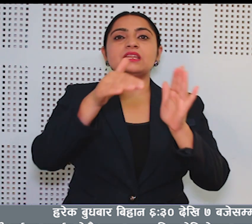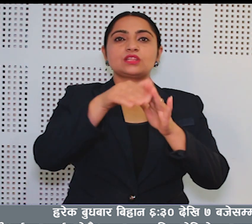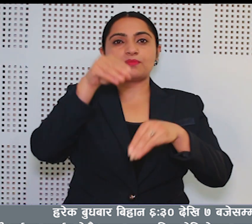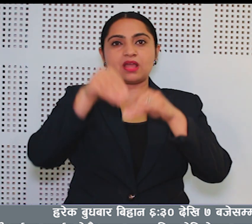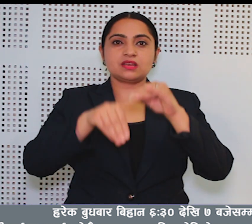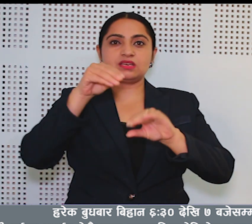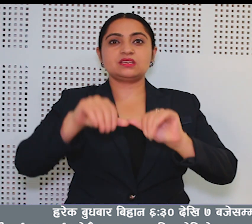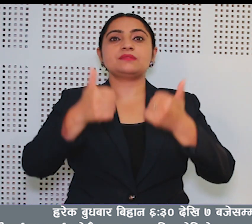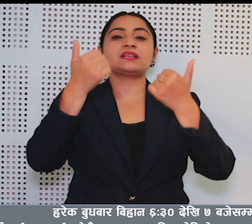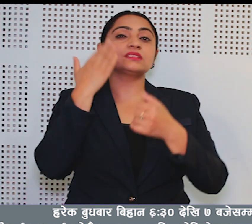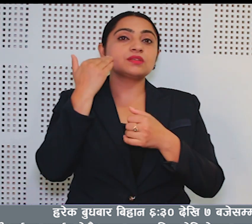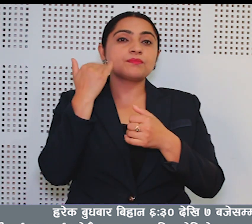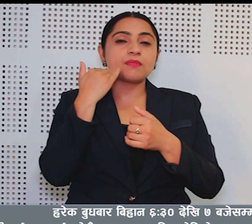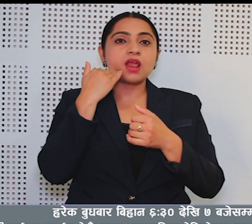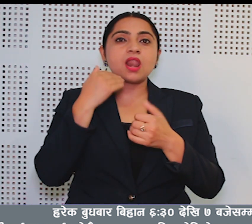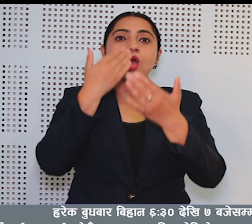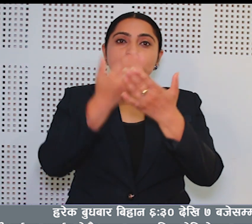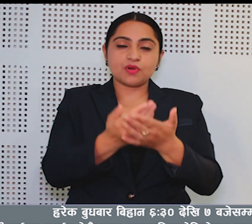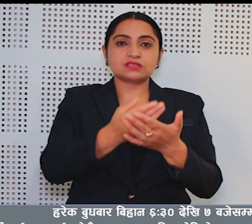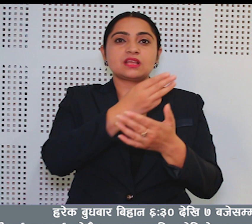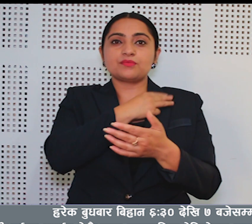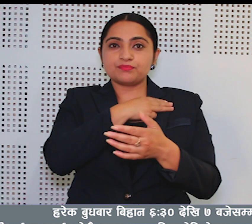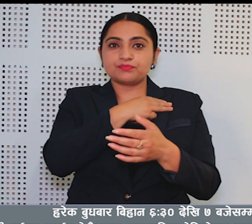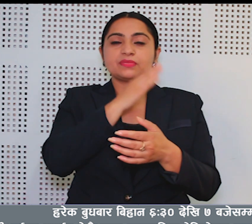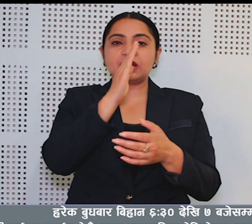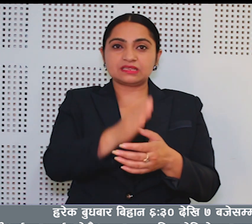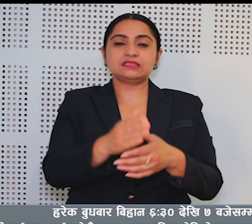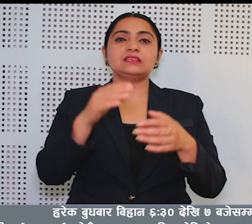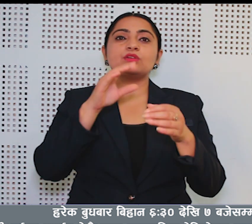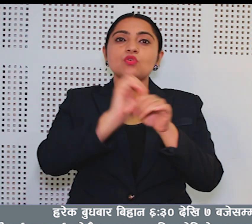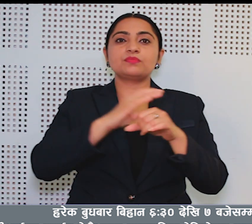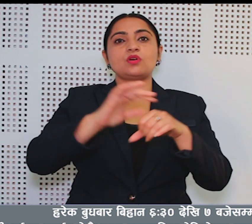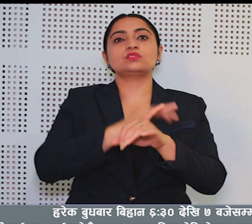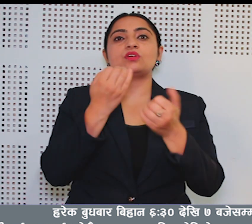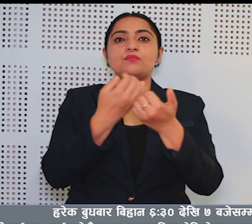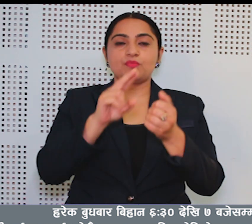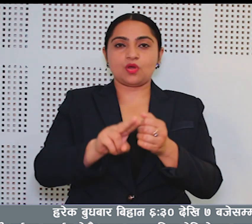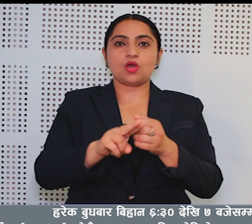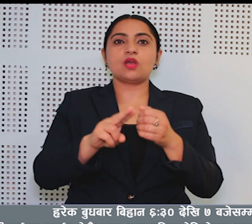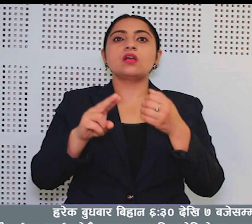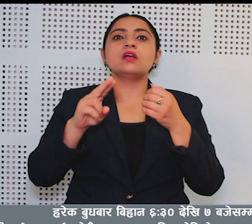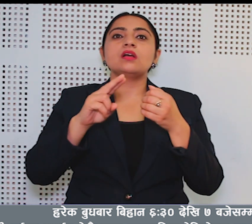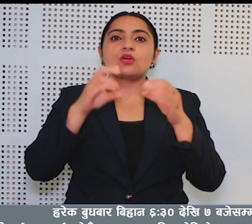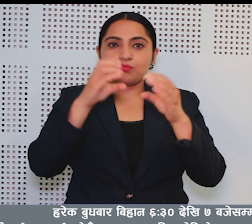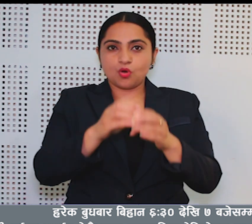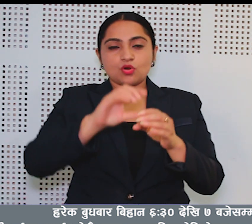महिला उम्मेद्वारले कोभिडबाट प्रभावित भएका महिला तथा सीमान्तकृत वर्गको पूर्ण प्राप्तिका लागि उनीहरूका